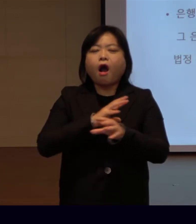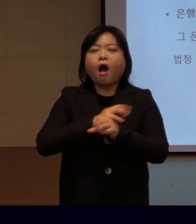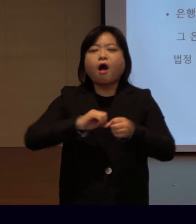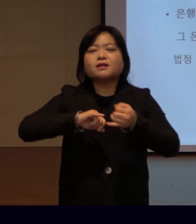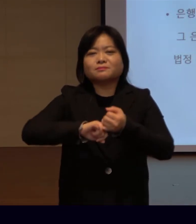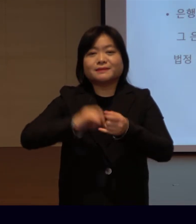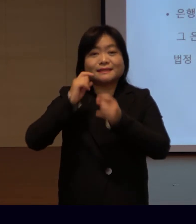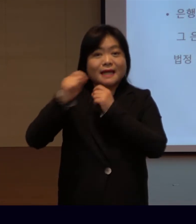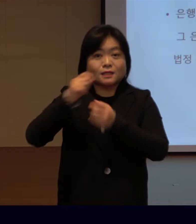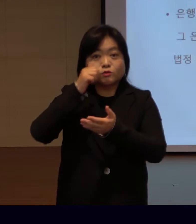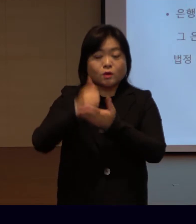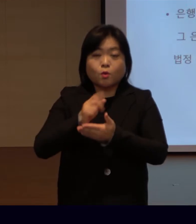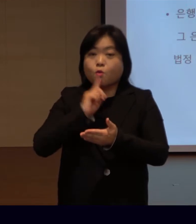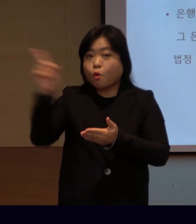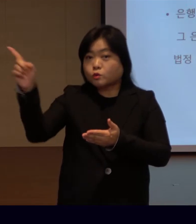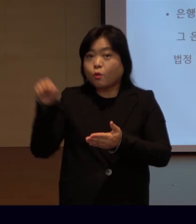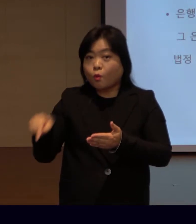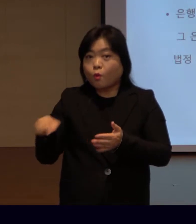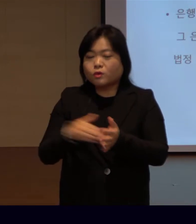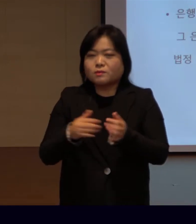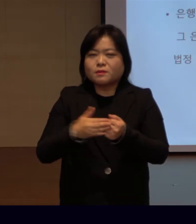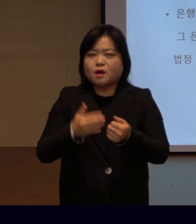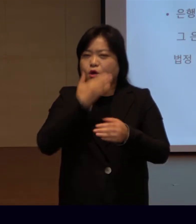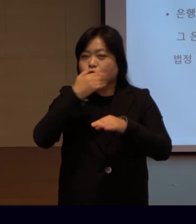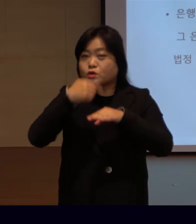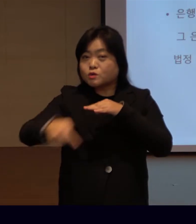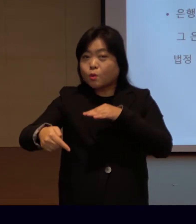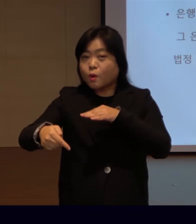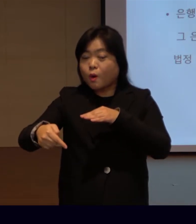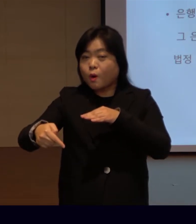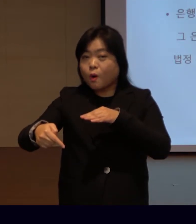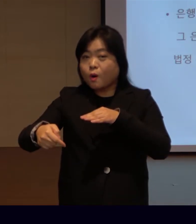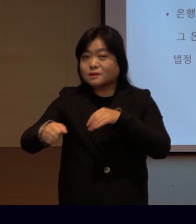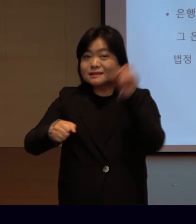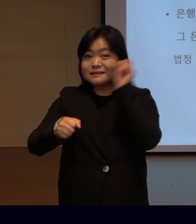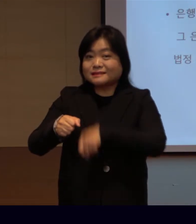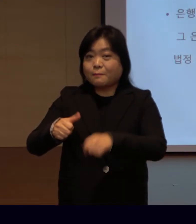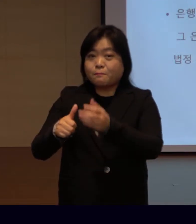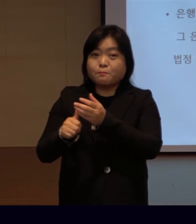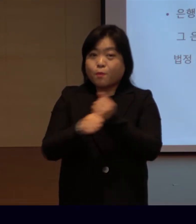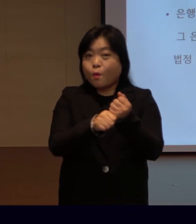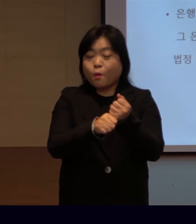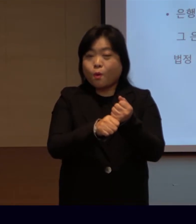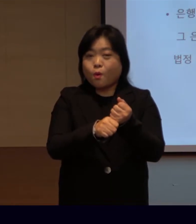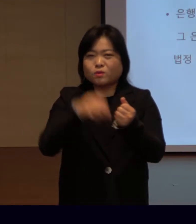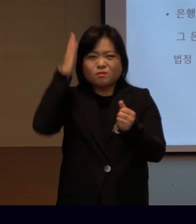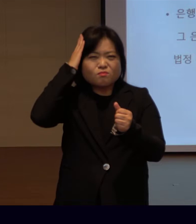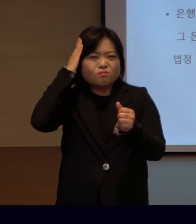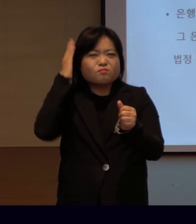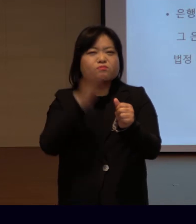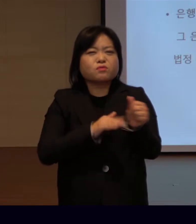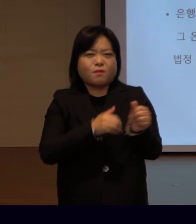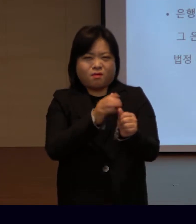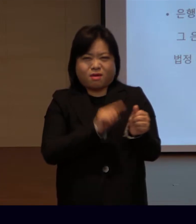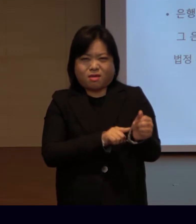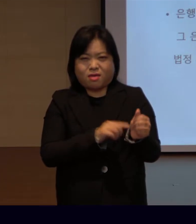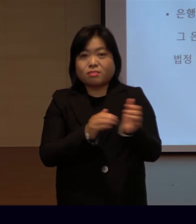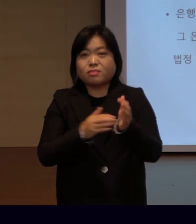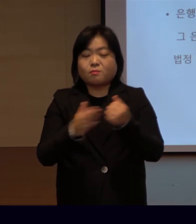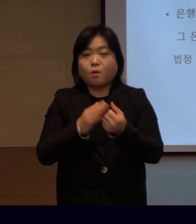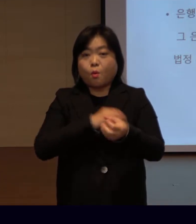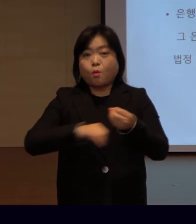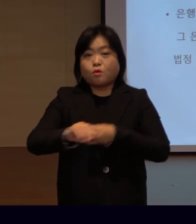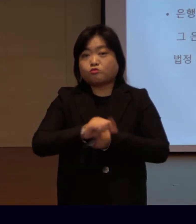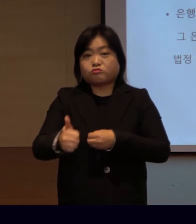당시에 귀족에게 체포된다는 게 얼마나 불명예겠어. 이렇게 말합니다. 차라리 죽는 게 낫지.